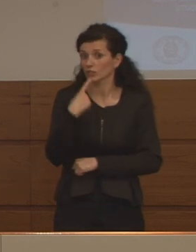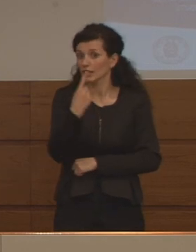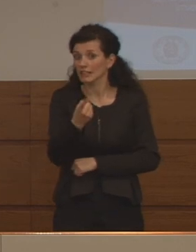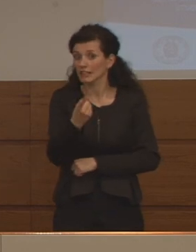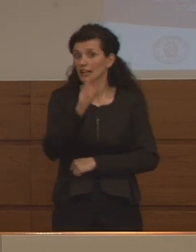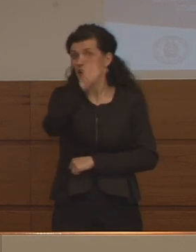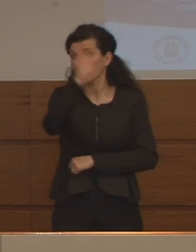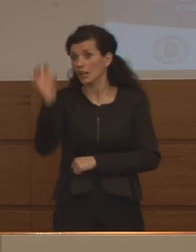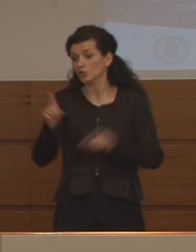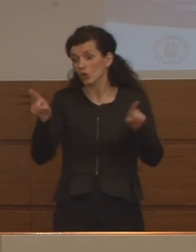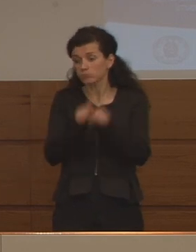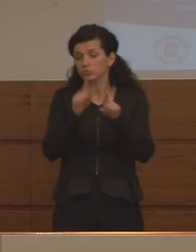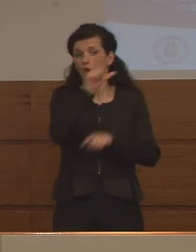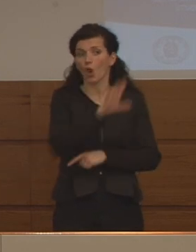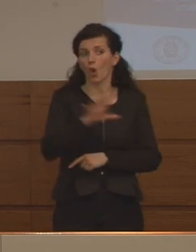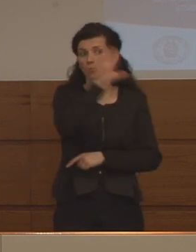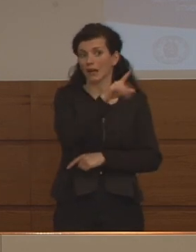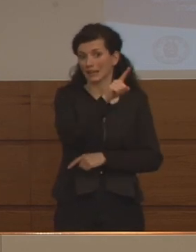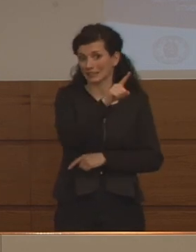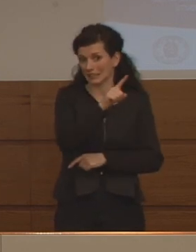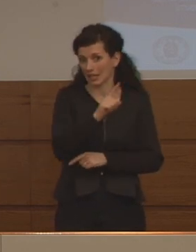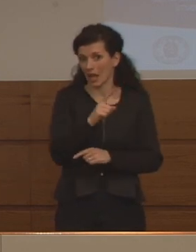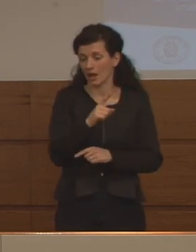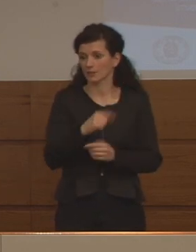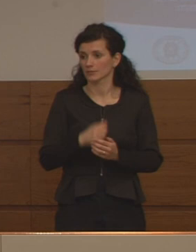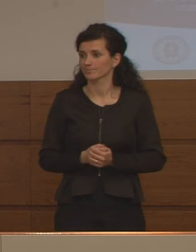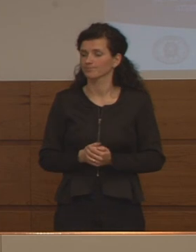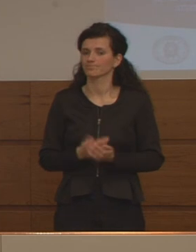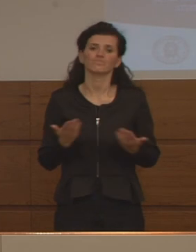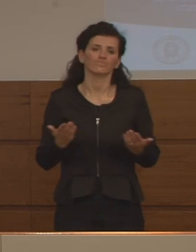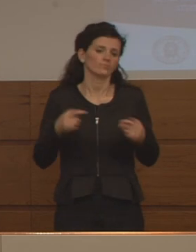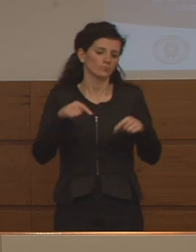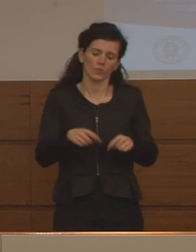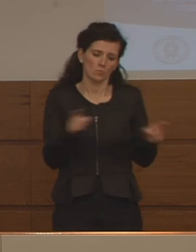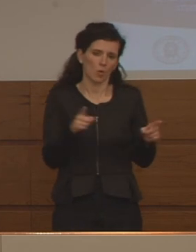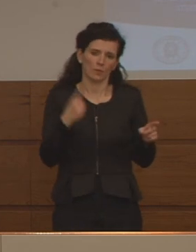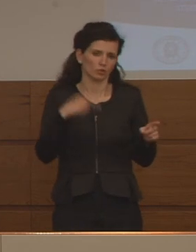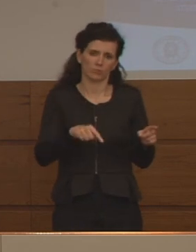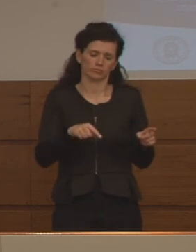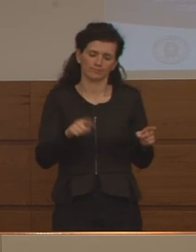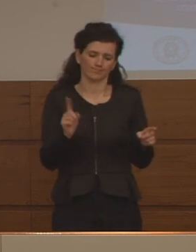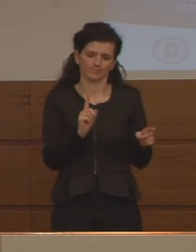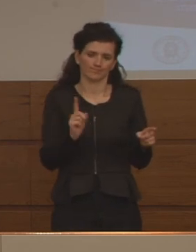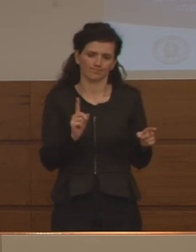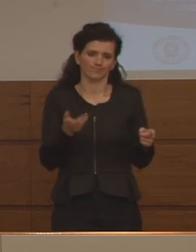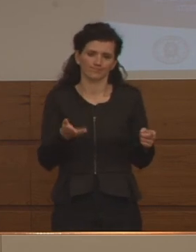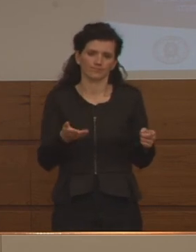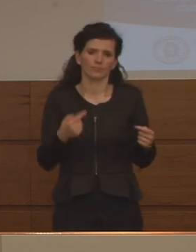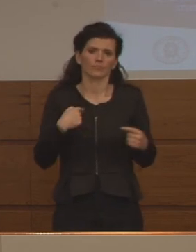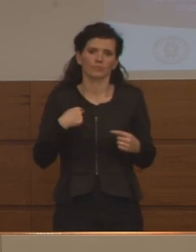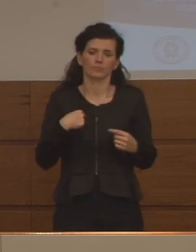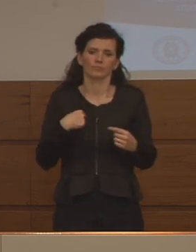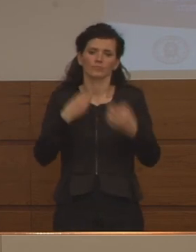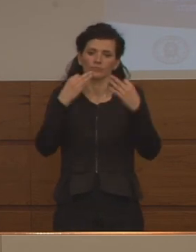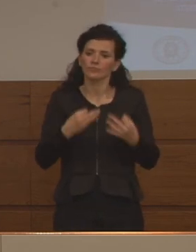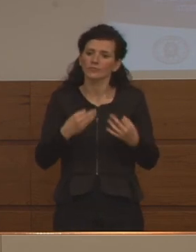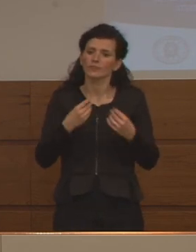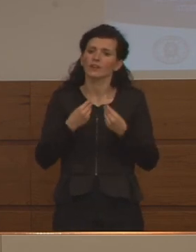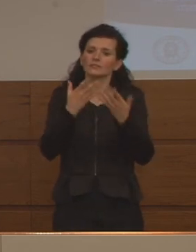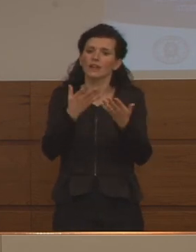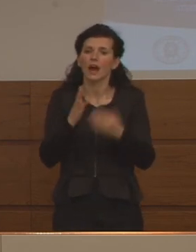ad altre regioni e di essere adottata anche in altre parti in questo momento non abbiamo certamente ancora